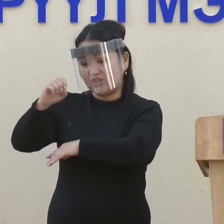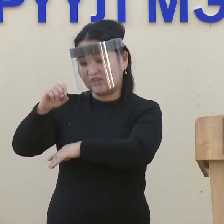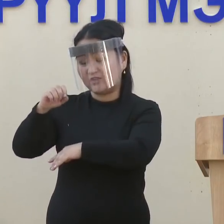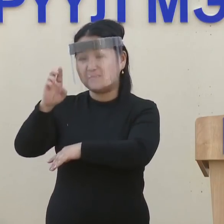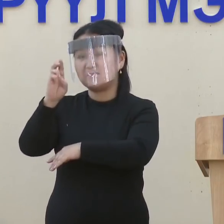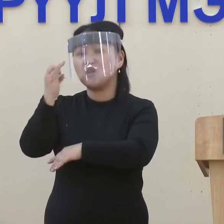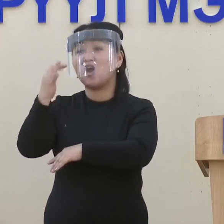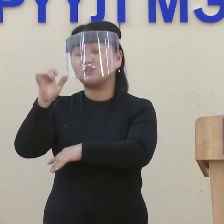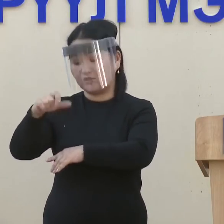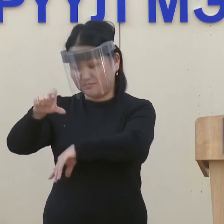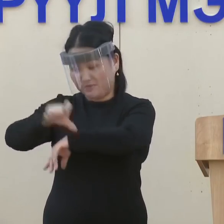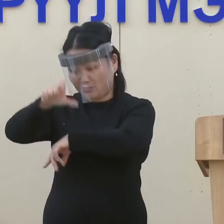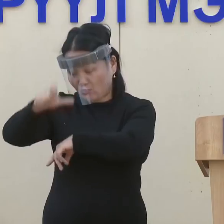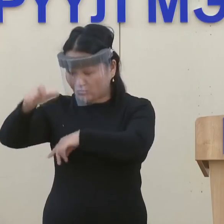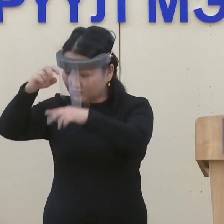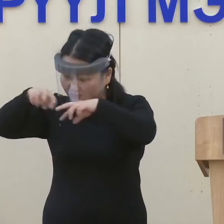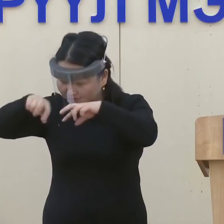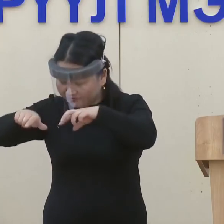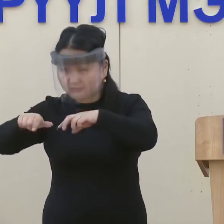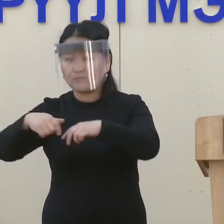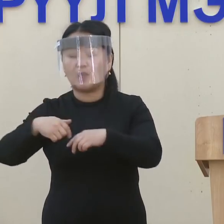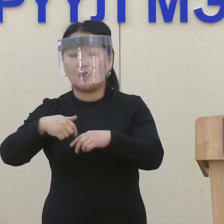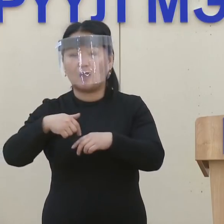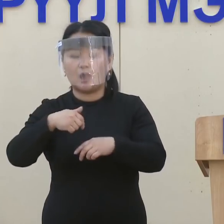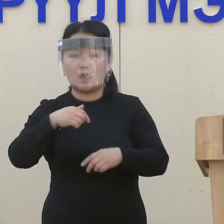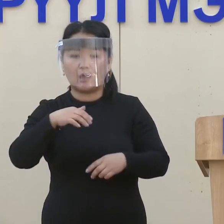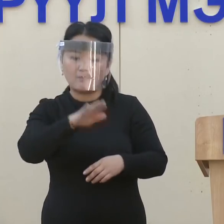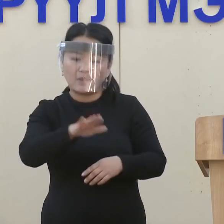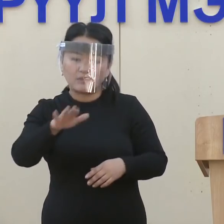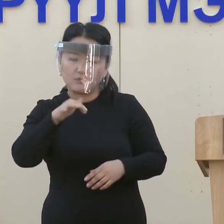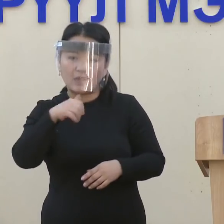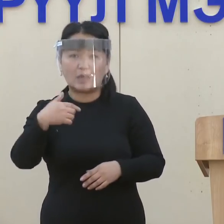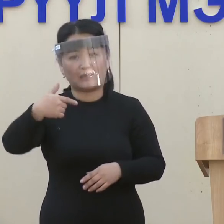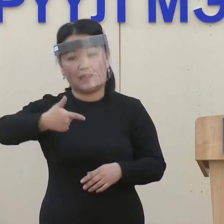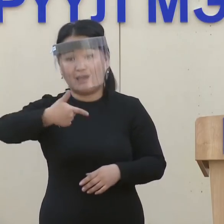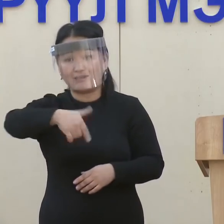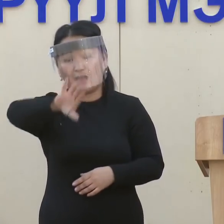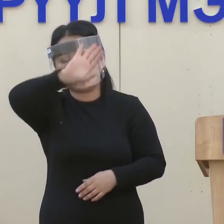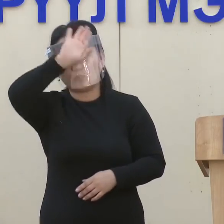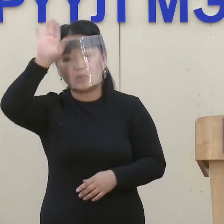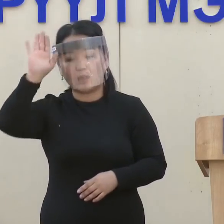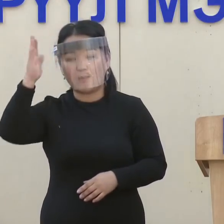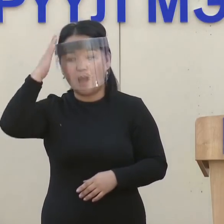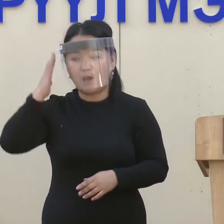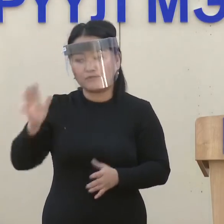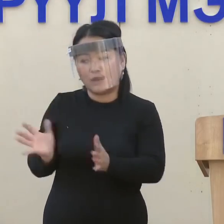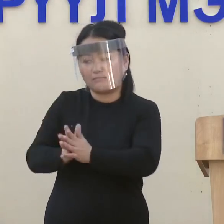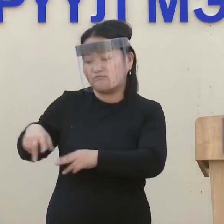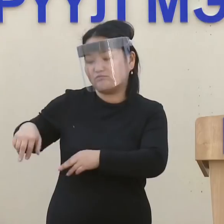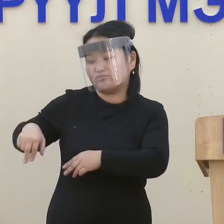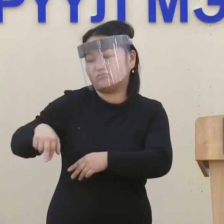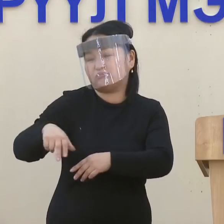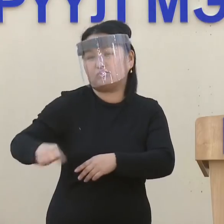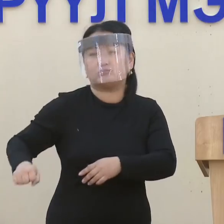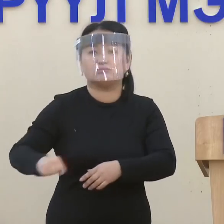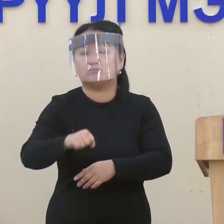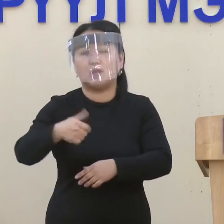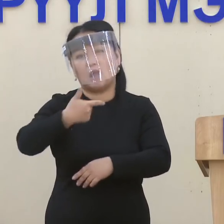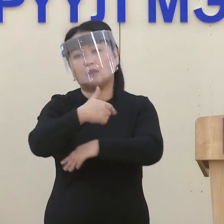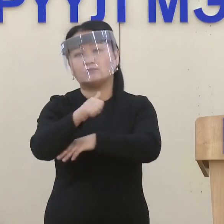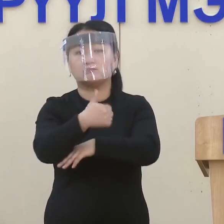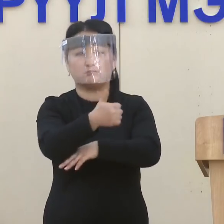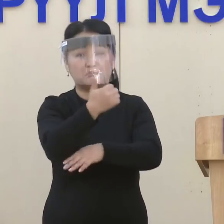агаар дулаан байгаа учраас бага насны хүүхдийг эцэг эхчүүд хамаагүй одоо их дагуулж гадуур явж байгаагаас балархаа хэлбэртэй нян тээгчдээс бол